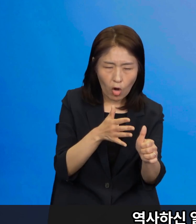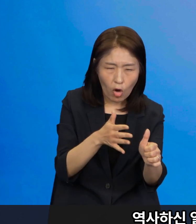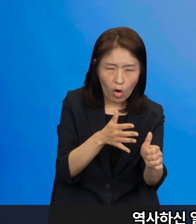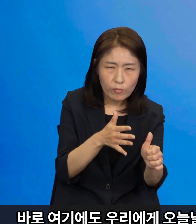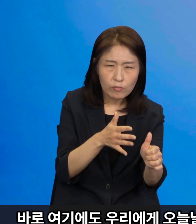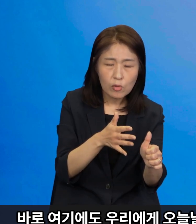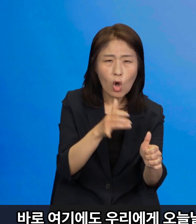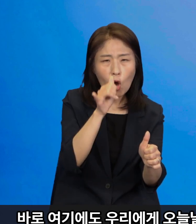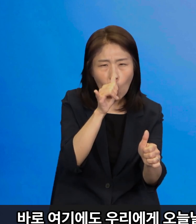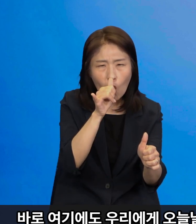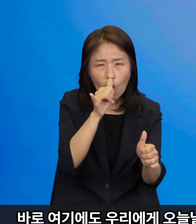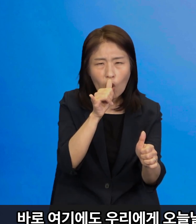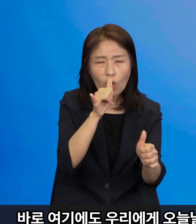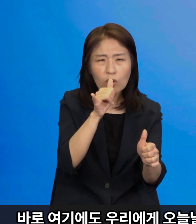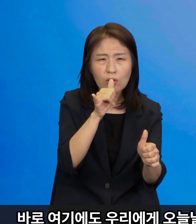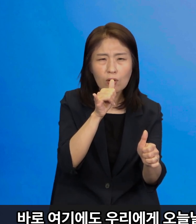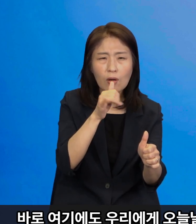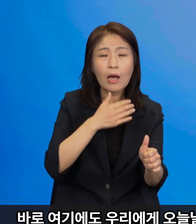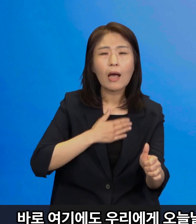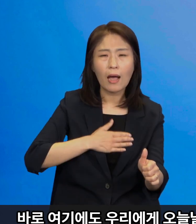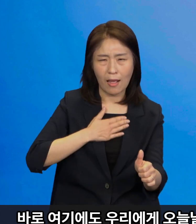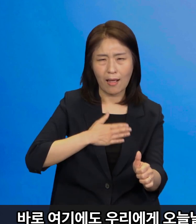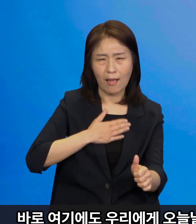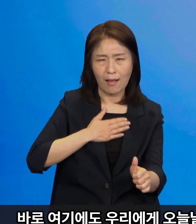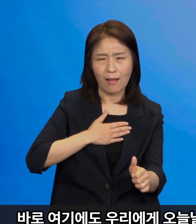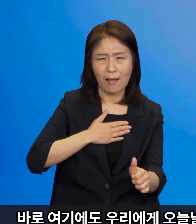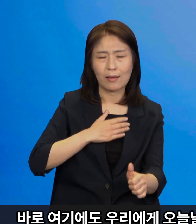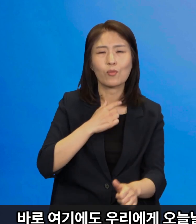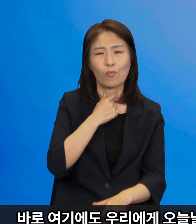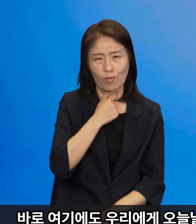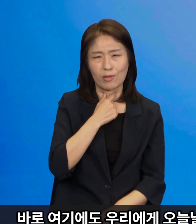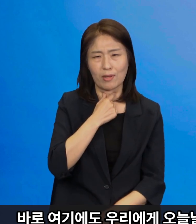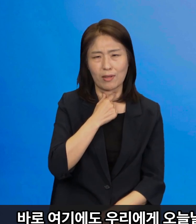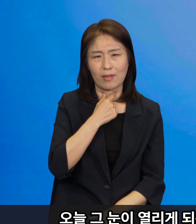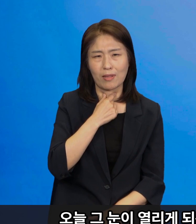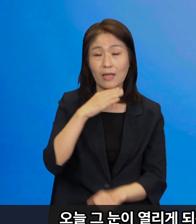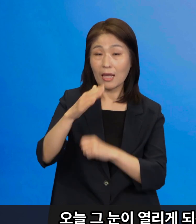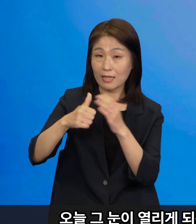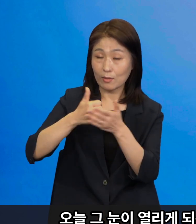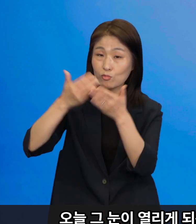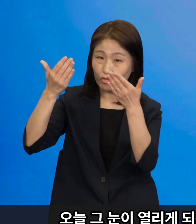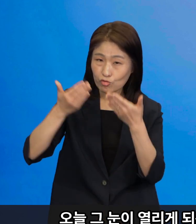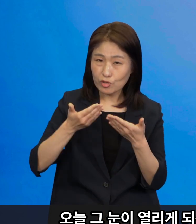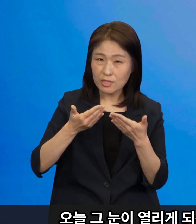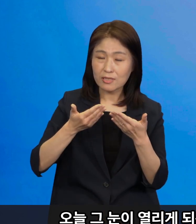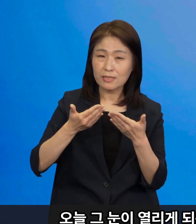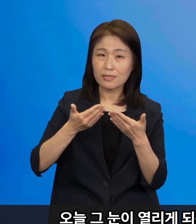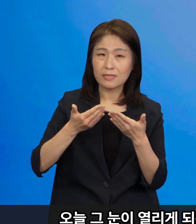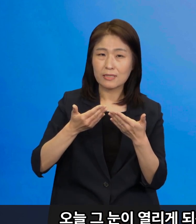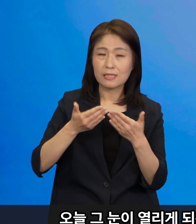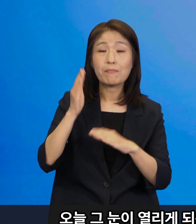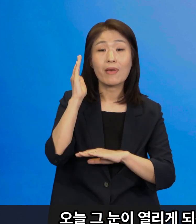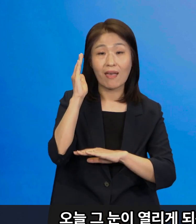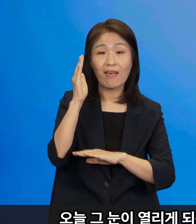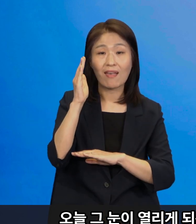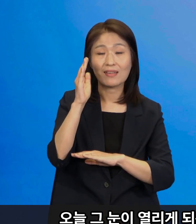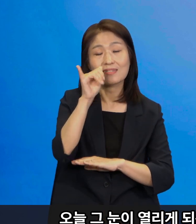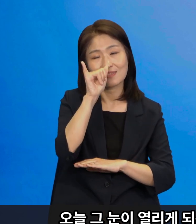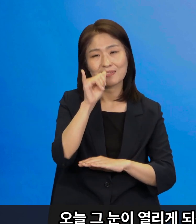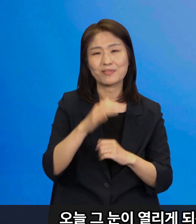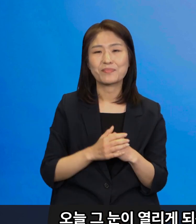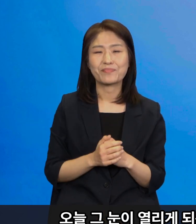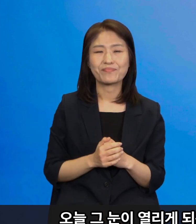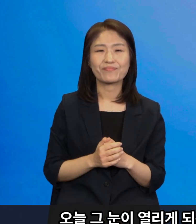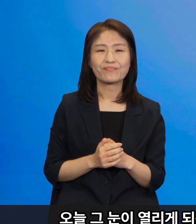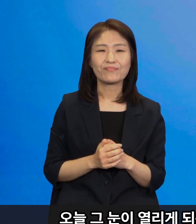안다면, 바로 여기에도 우리에게 오늘날 주시는 메시지가 분명히 있다는 것입니다. 오늘 그 눈이 열리기는 여러분들이